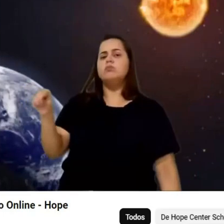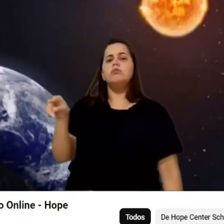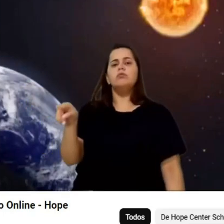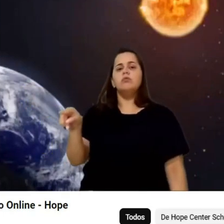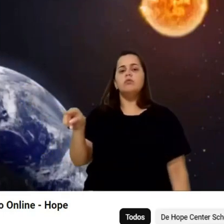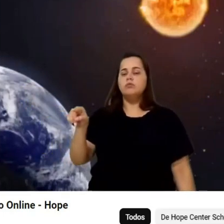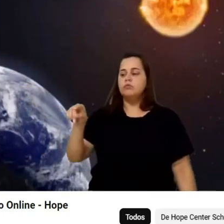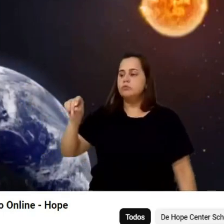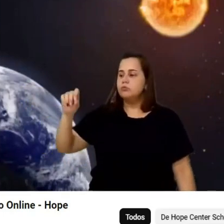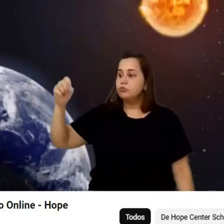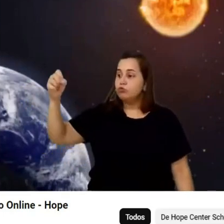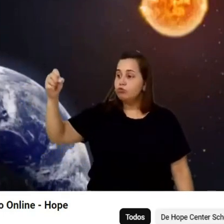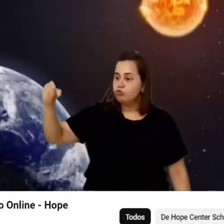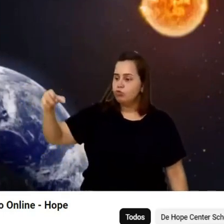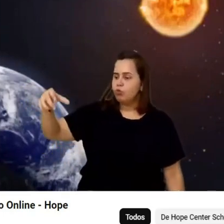dia,